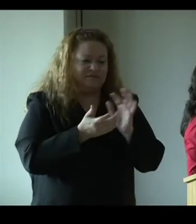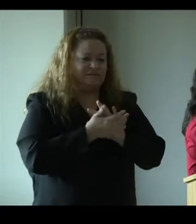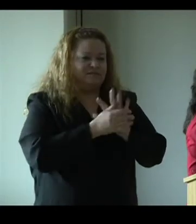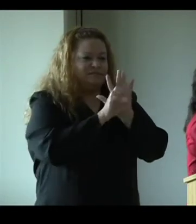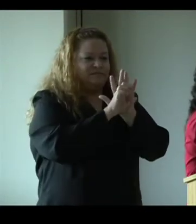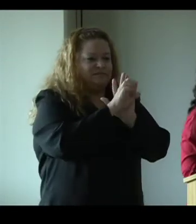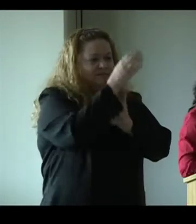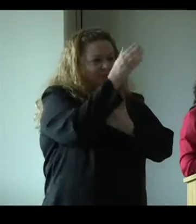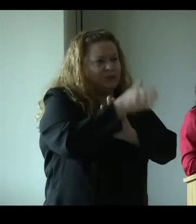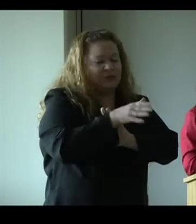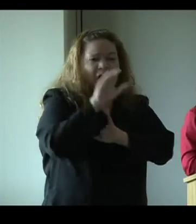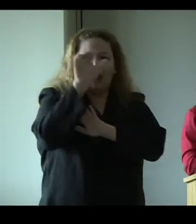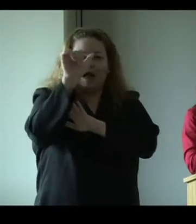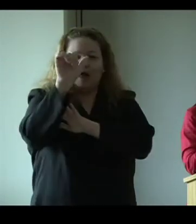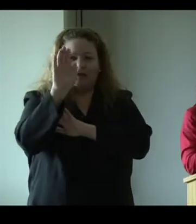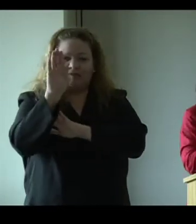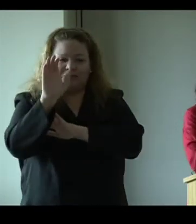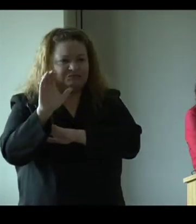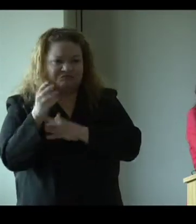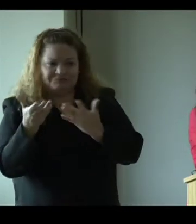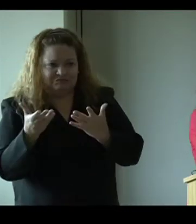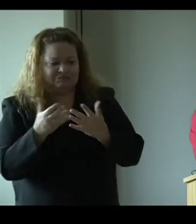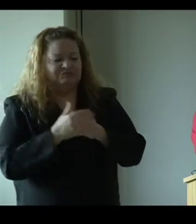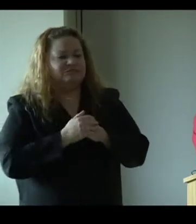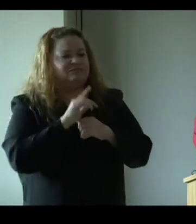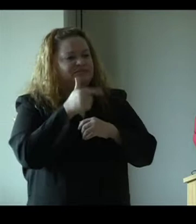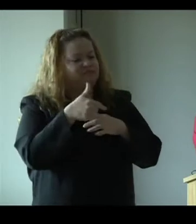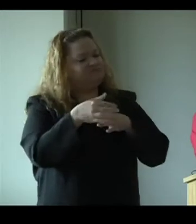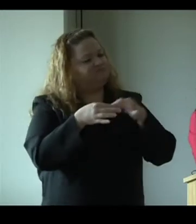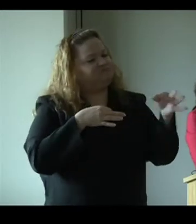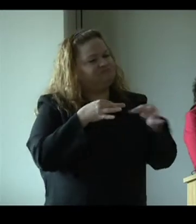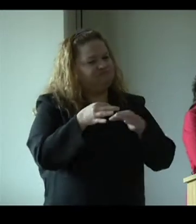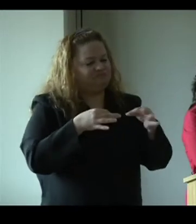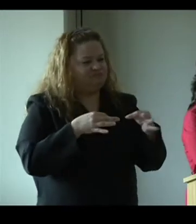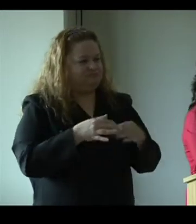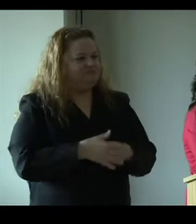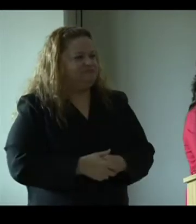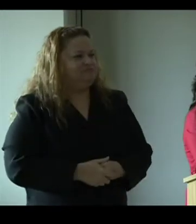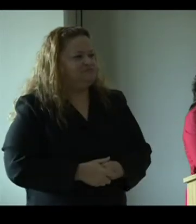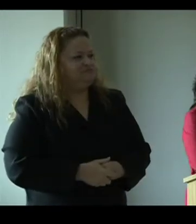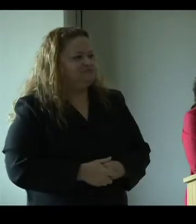adquirir o la o de organizar y enseguida vamos a discutirlo